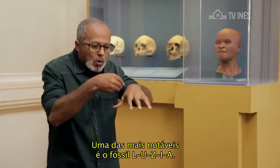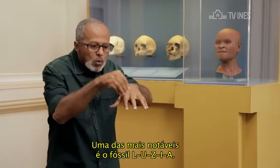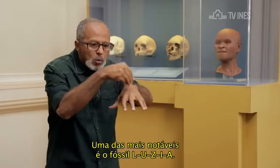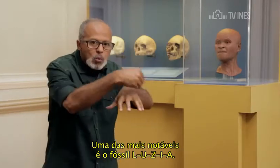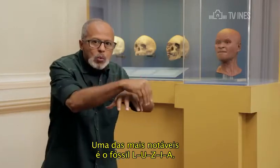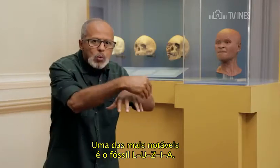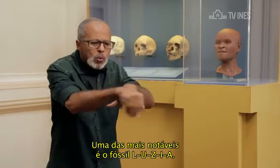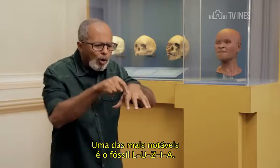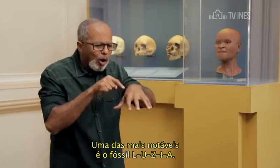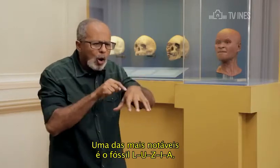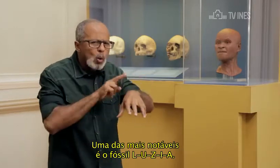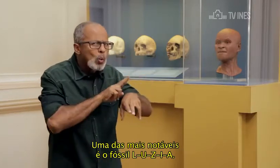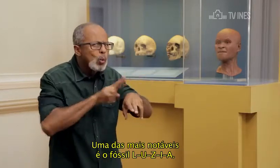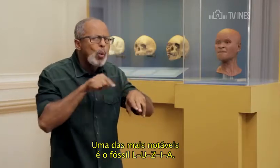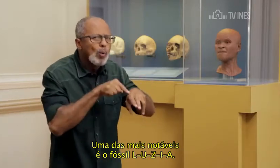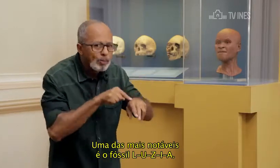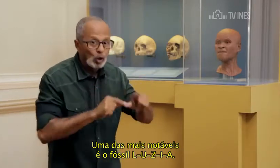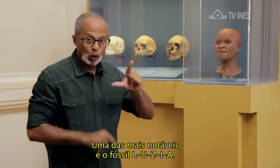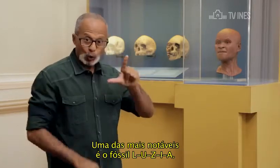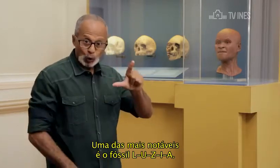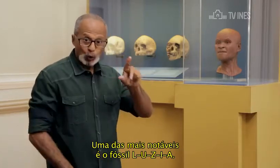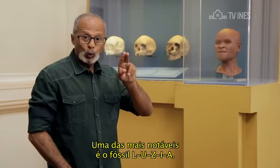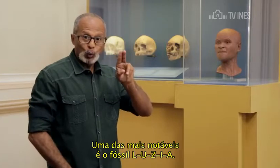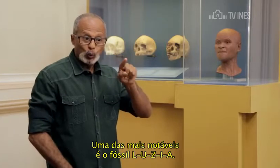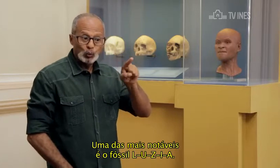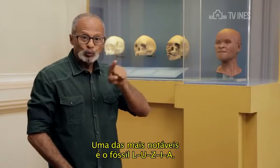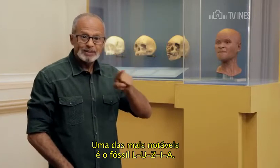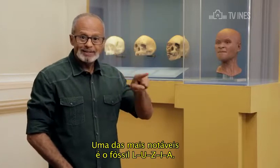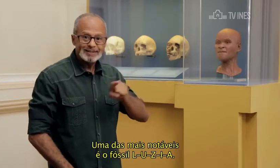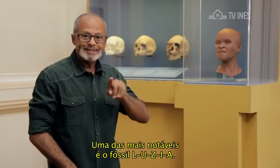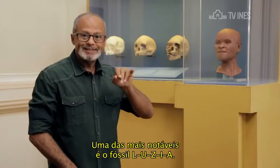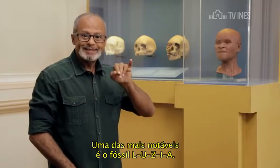fóssil Luzia.